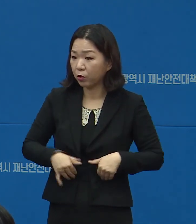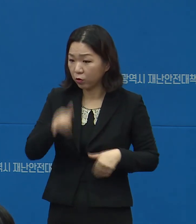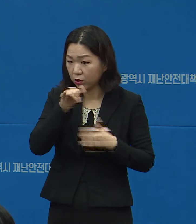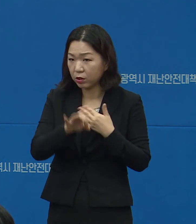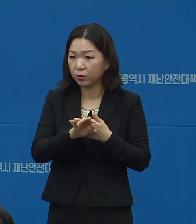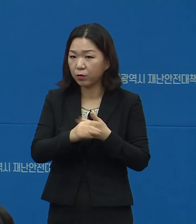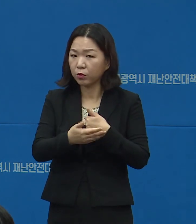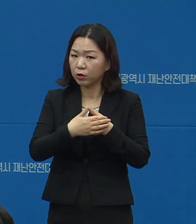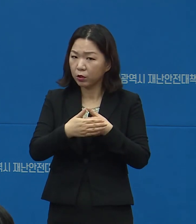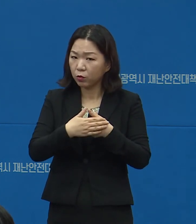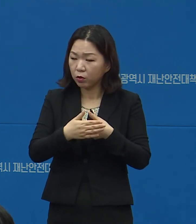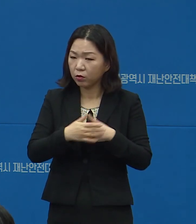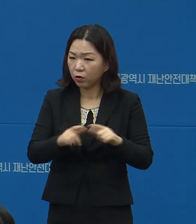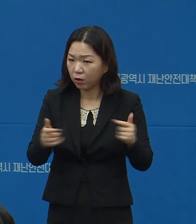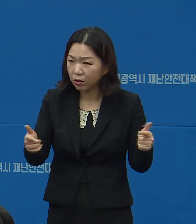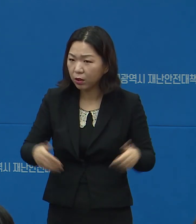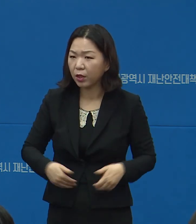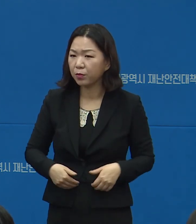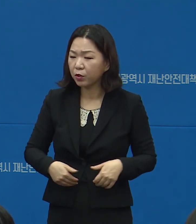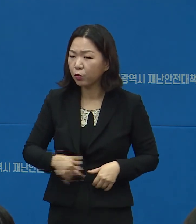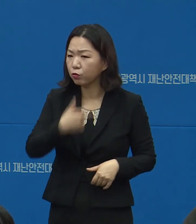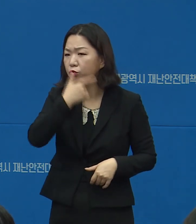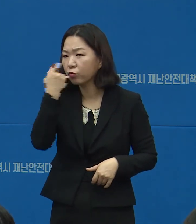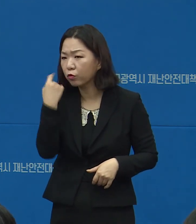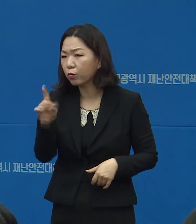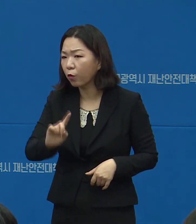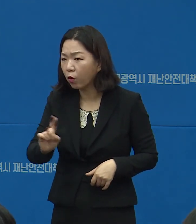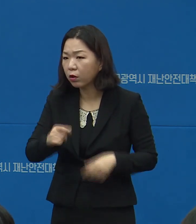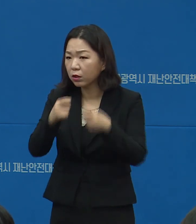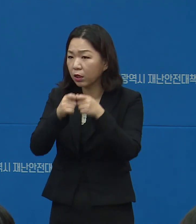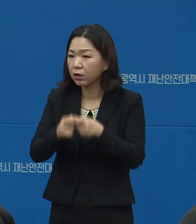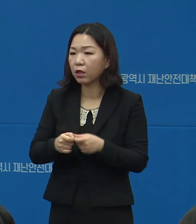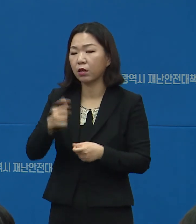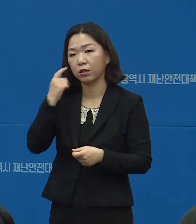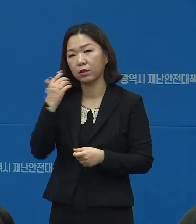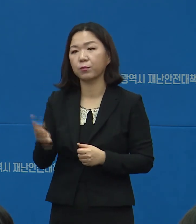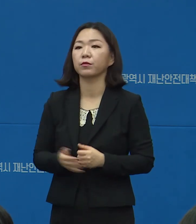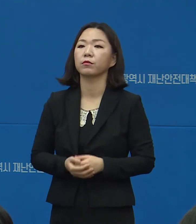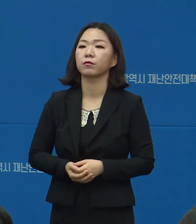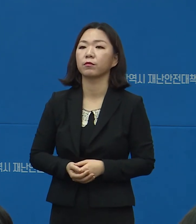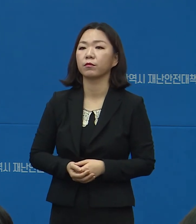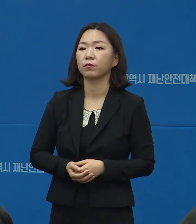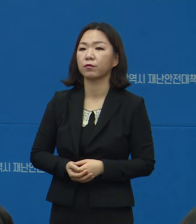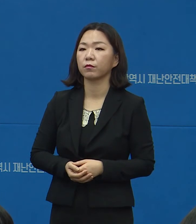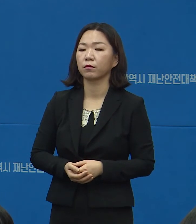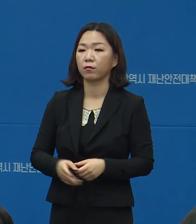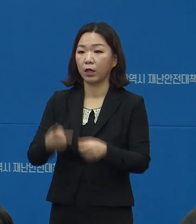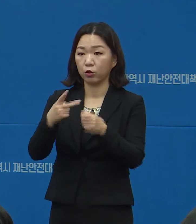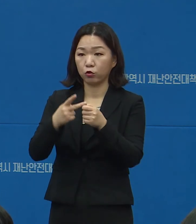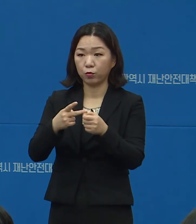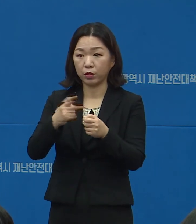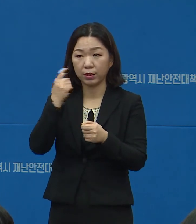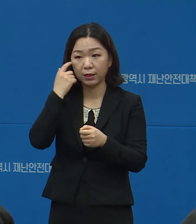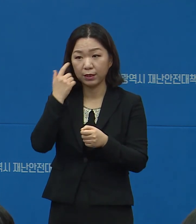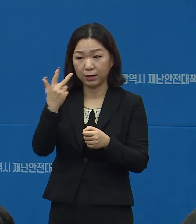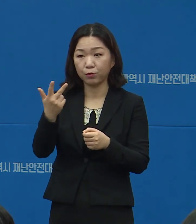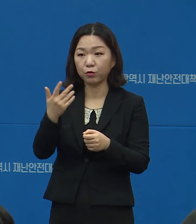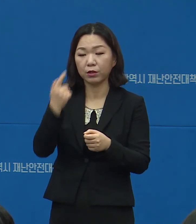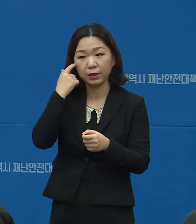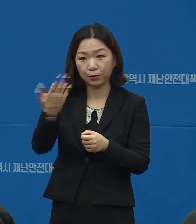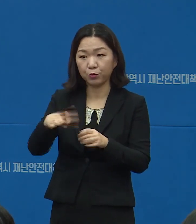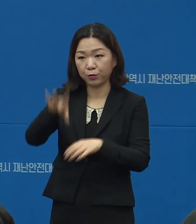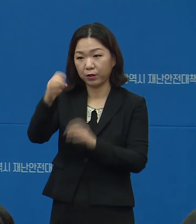같거든요. 좀 필요한 부분이 뭔지 부족한 부분이 뭔지 좀 상세하게 부탁드립니다. 두 번째 질문부터 답변을 드리겠습니다.